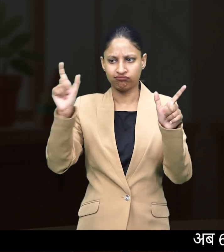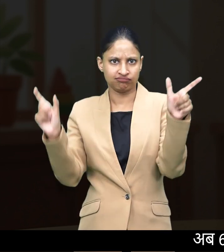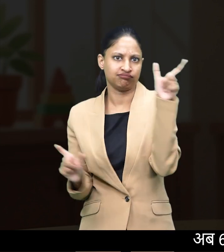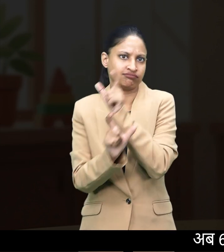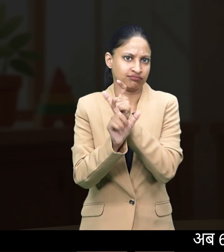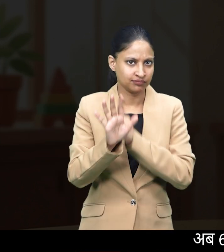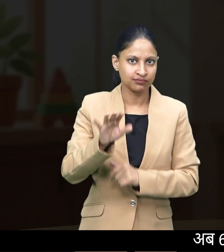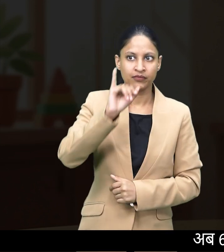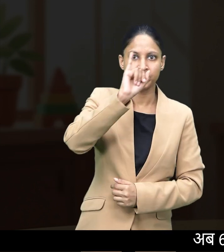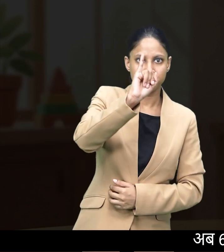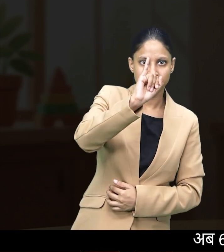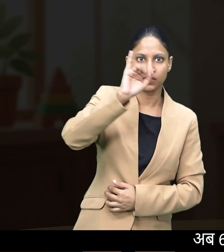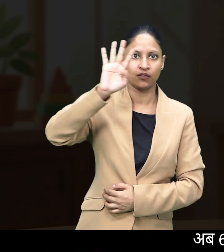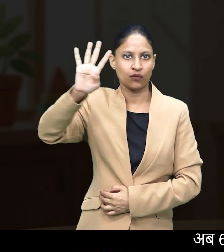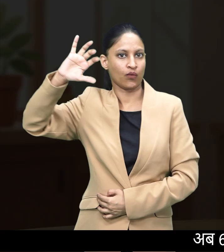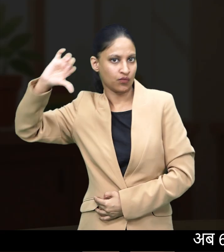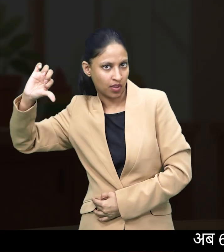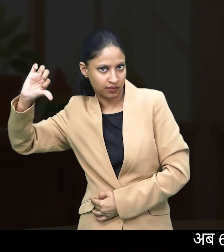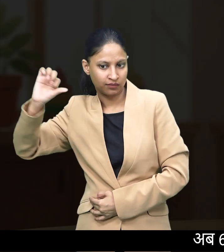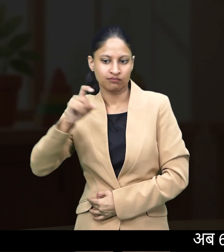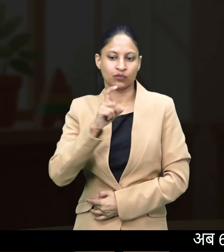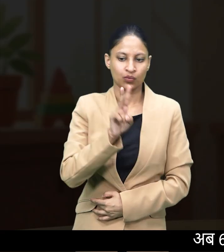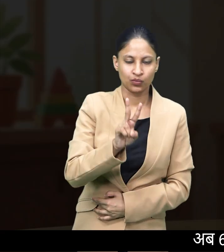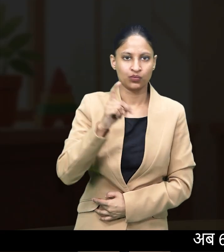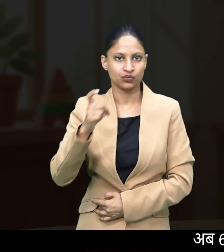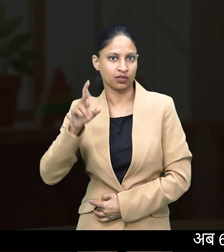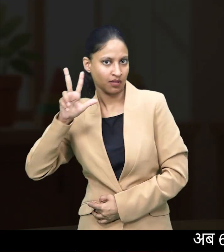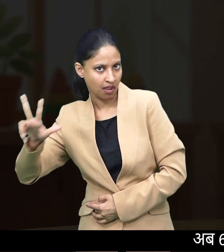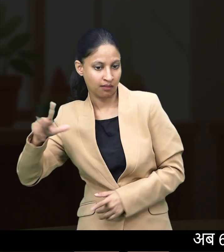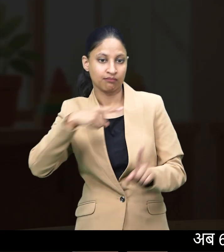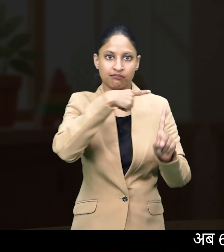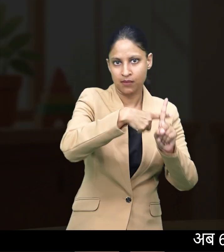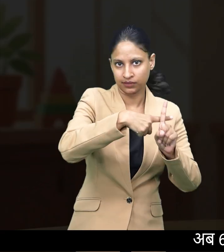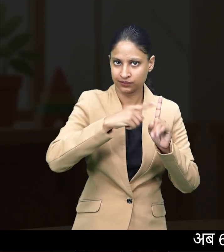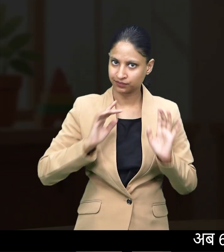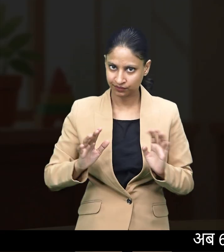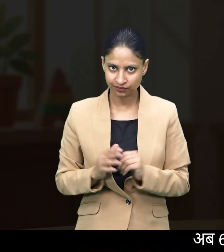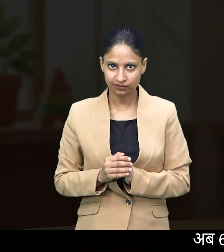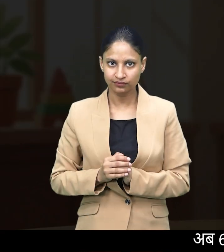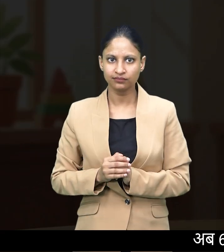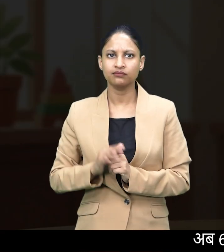आप 649 और 278 उन्हें स्तंभों में रखें।